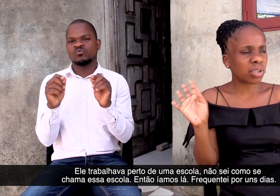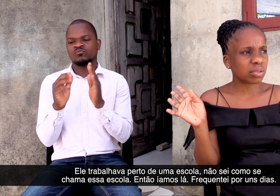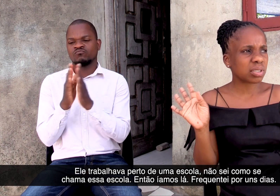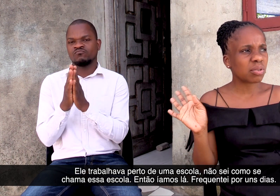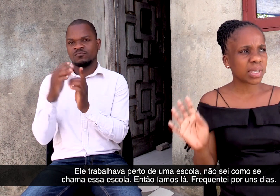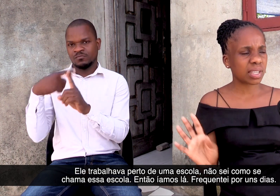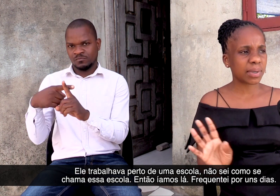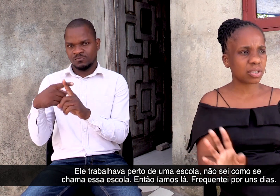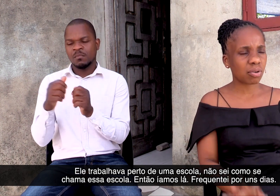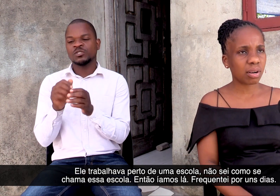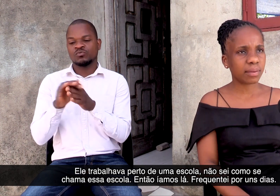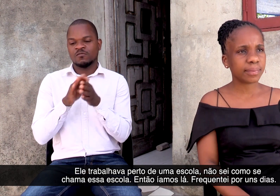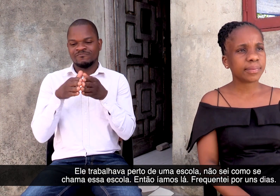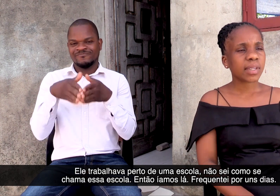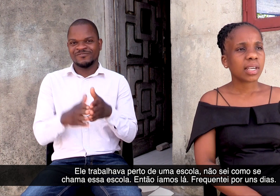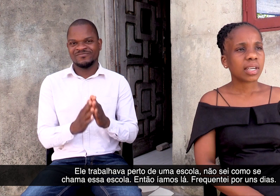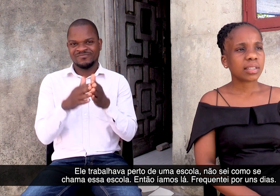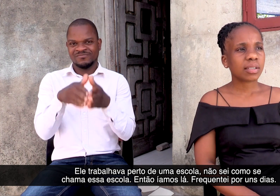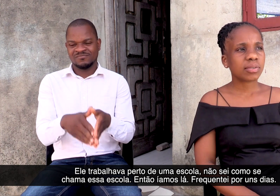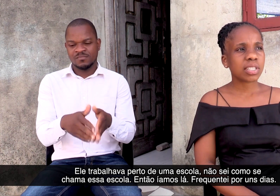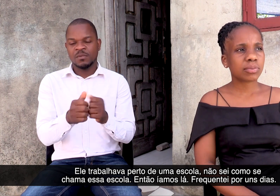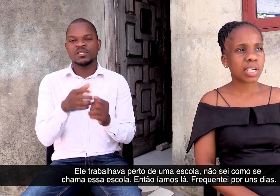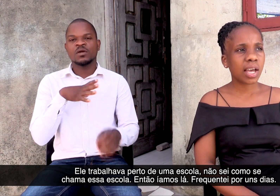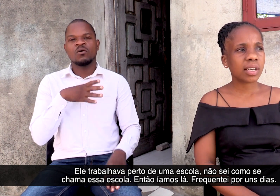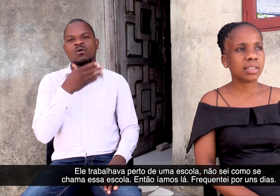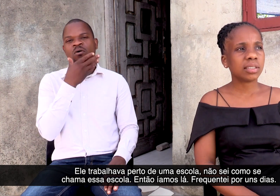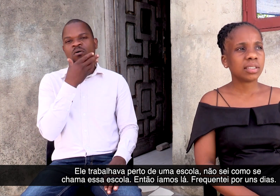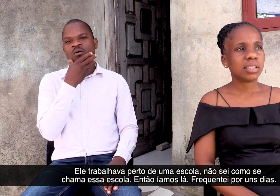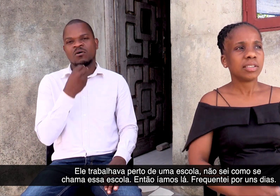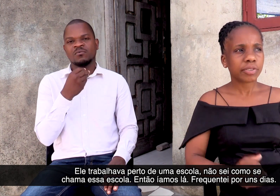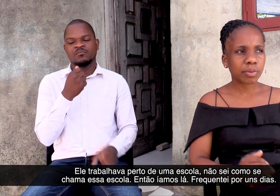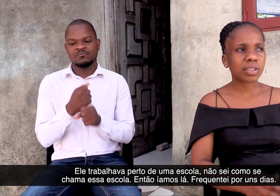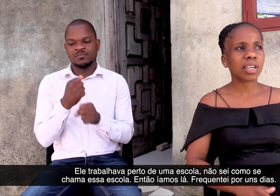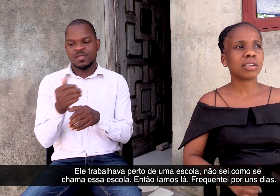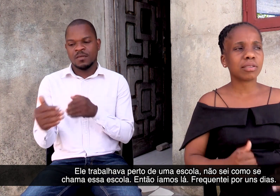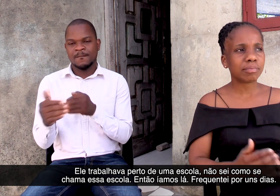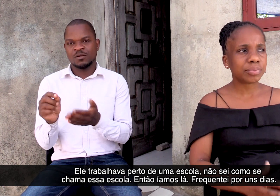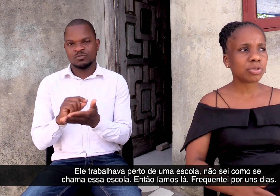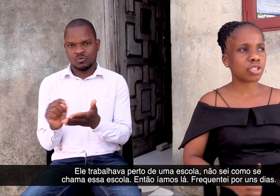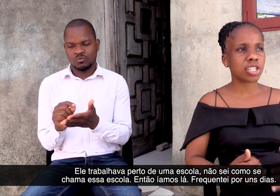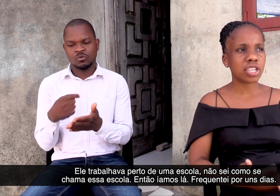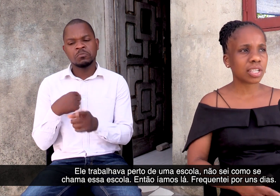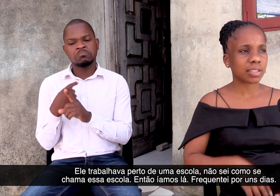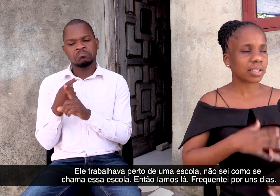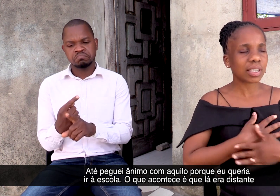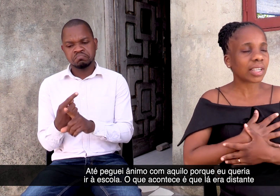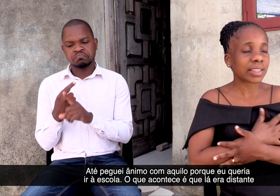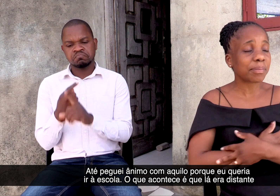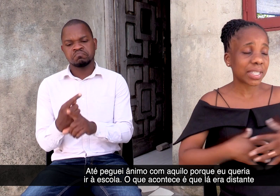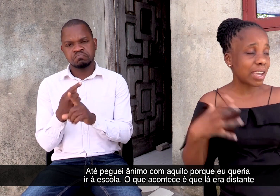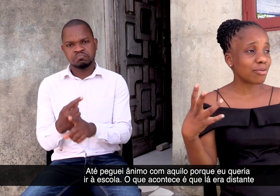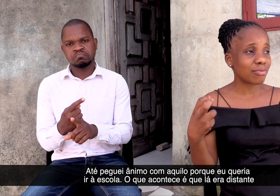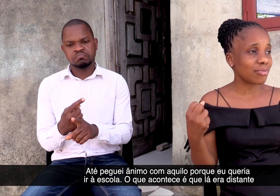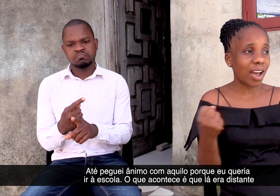perto de uma escola, não sei como é que se chama essa escola. Então íamos lá frequentei por uns dias,